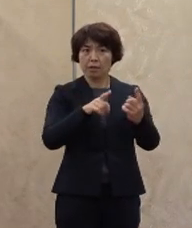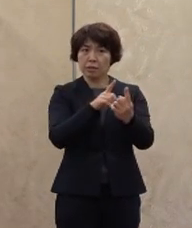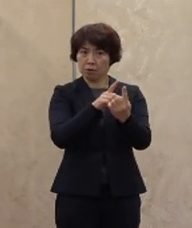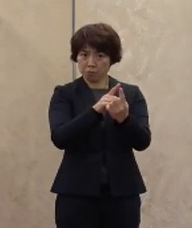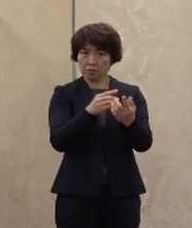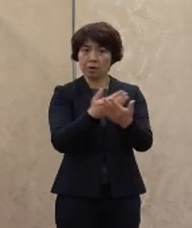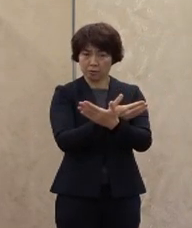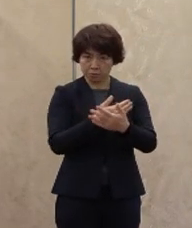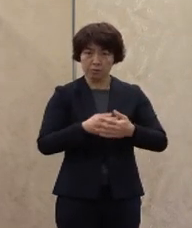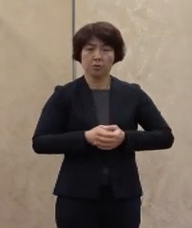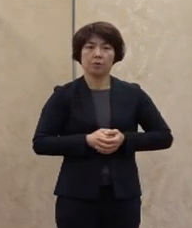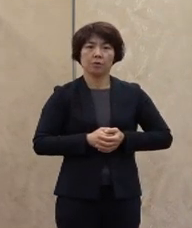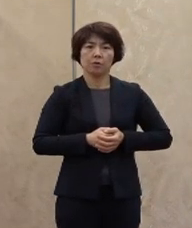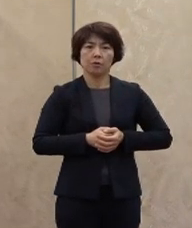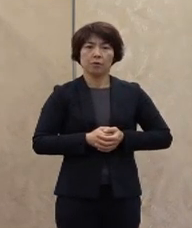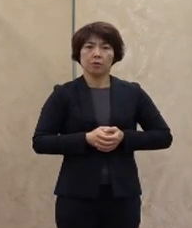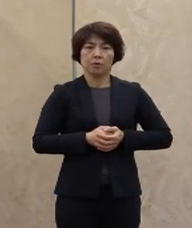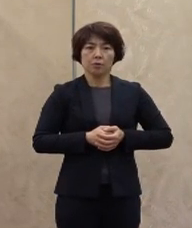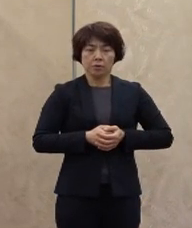ので、僕から